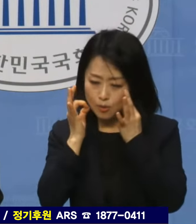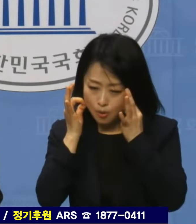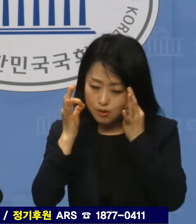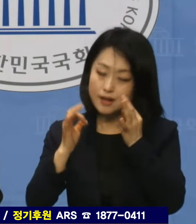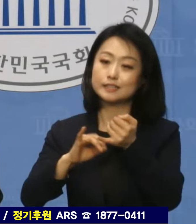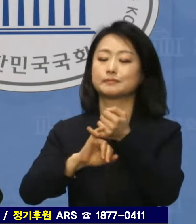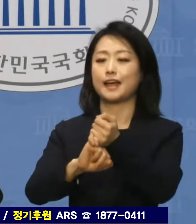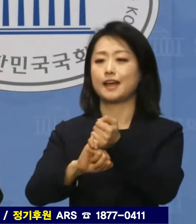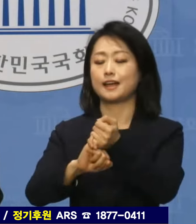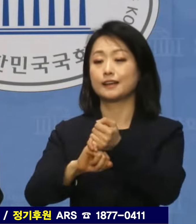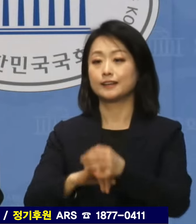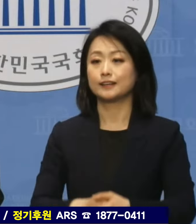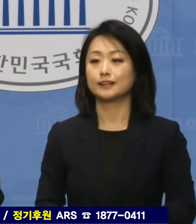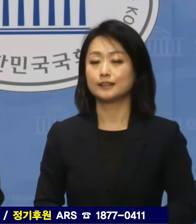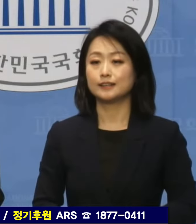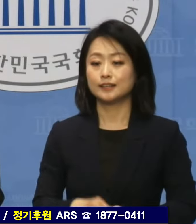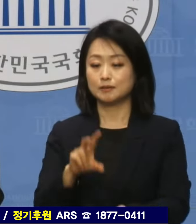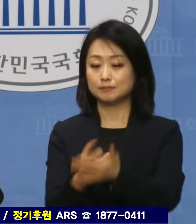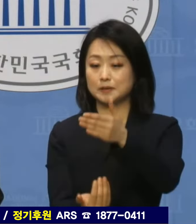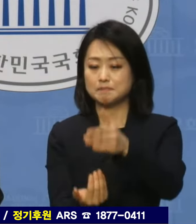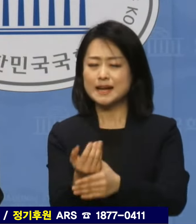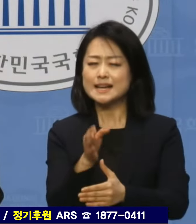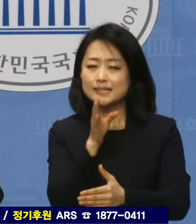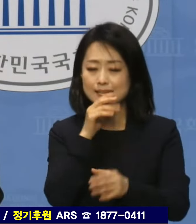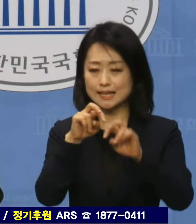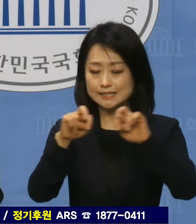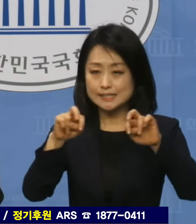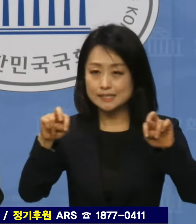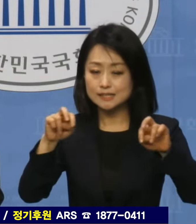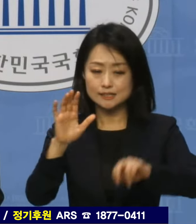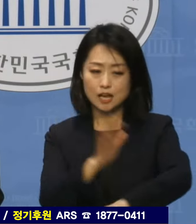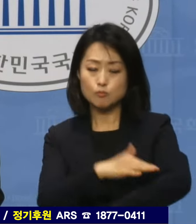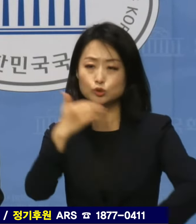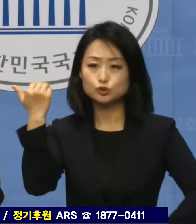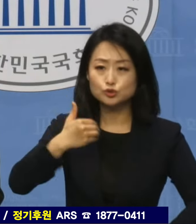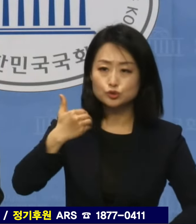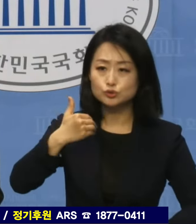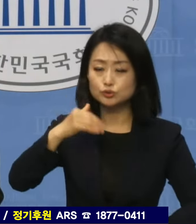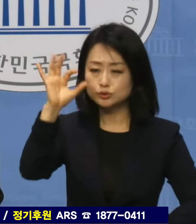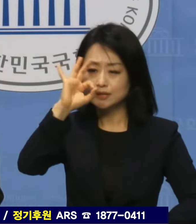다하겠습니다. 참사의 진실과 책임 규명을 통해